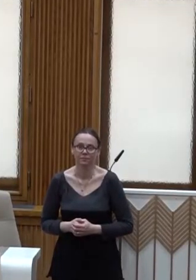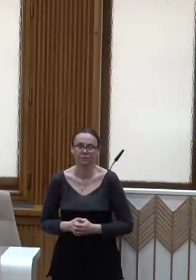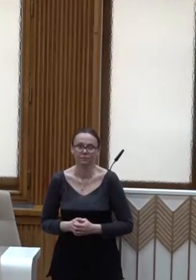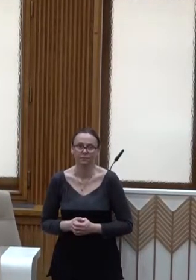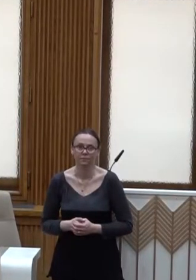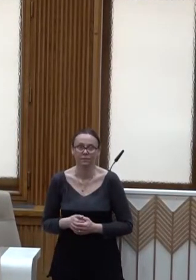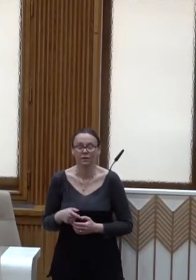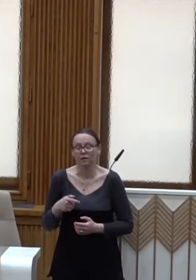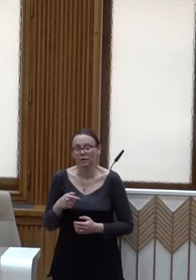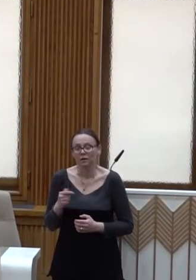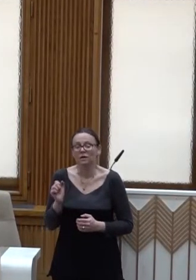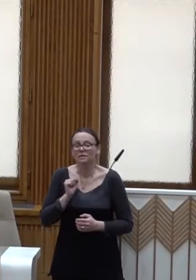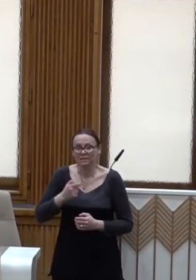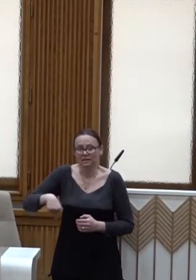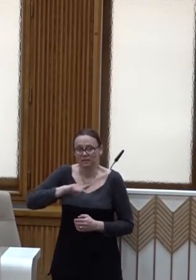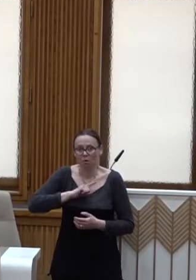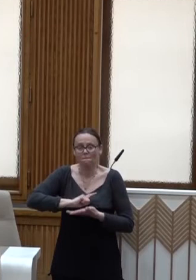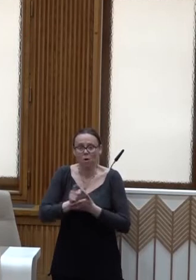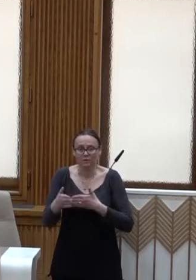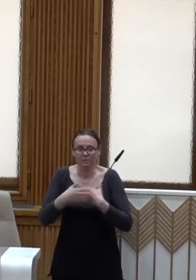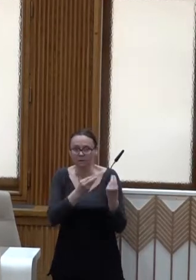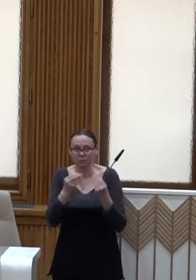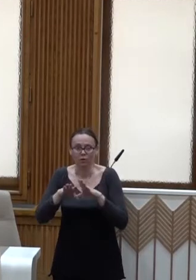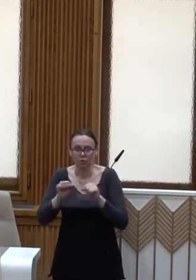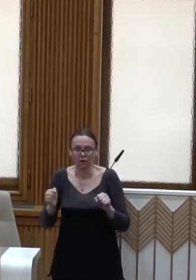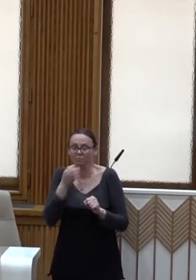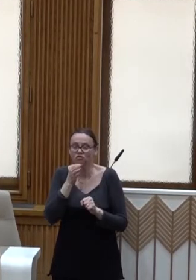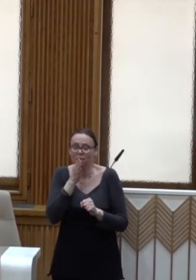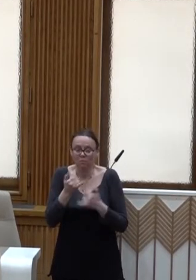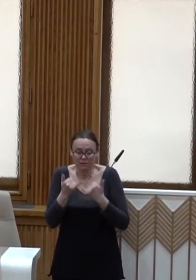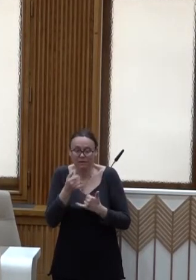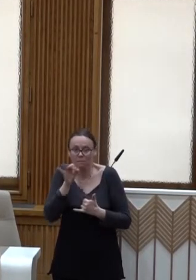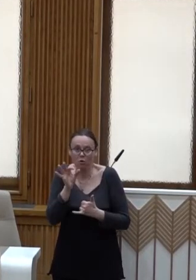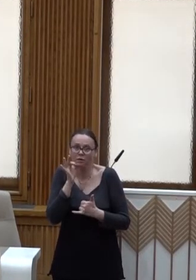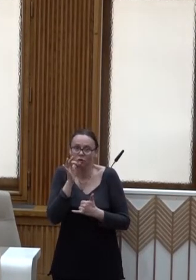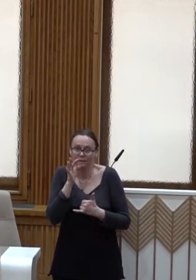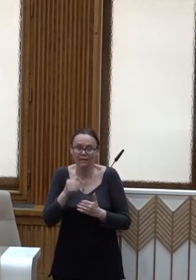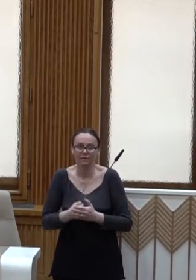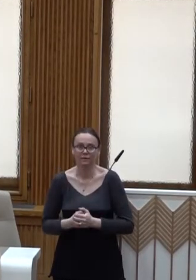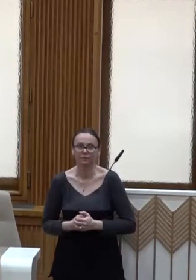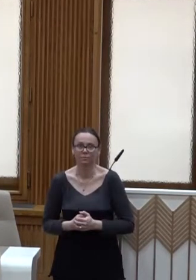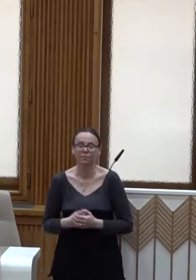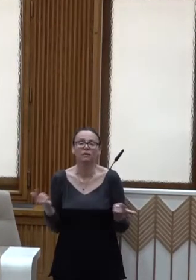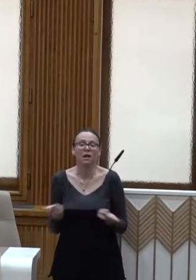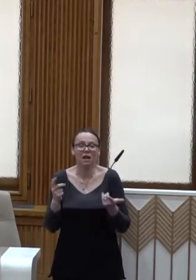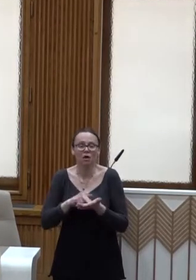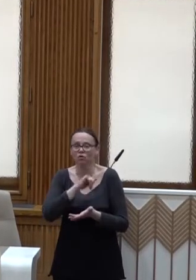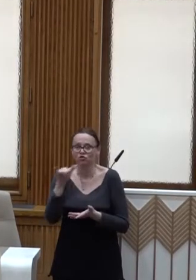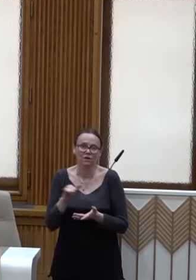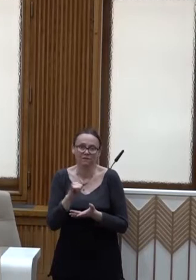Smo pozni pri mnogih ukrepih, vendar če bomo zdaj toliko bolj dosledni, ne, lahko še